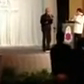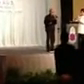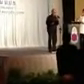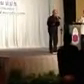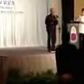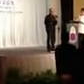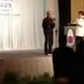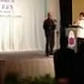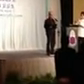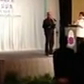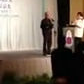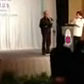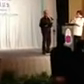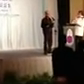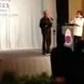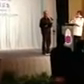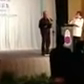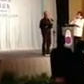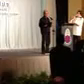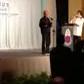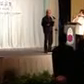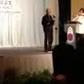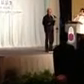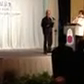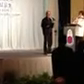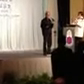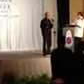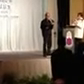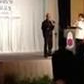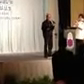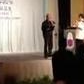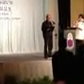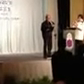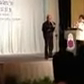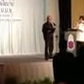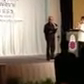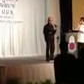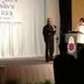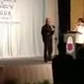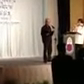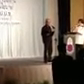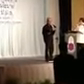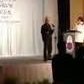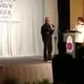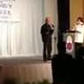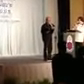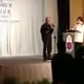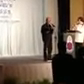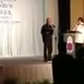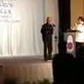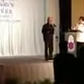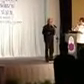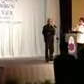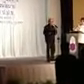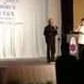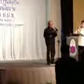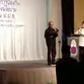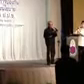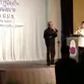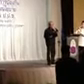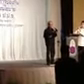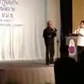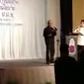ท่านพุทธทาสกล่าวสัจธรรมสมัยผู้ยืนหยัดมัดหวายแปลงกายใ